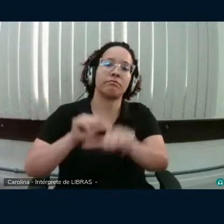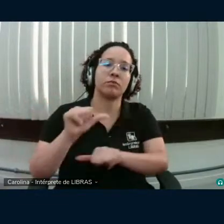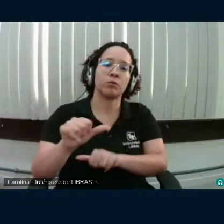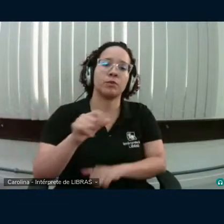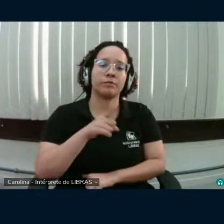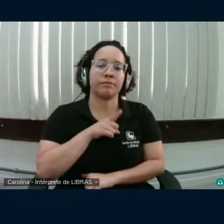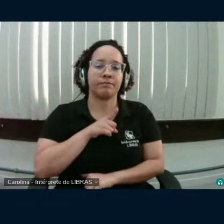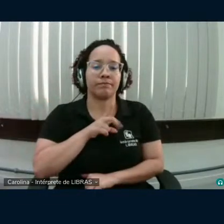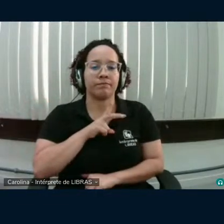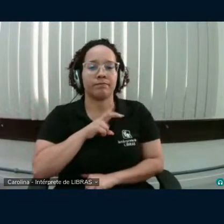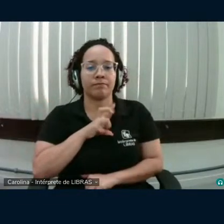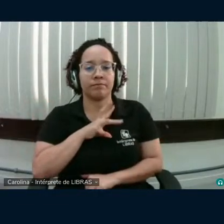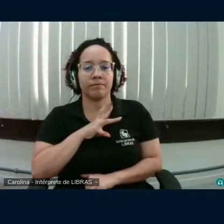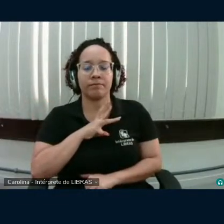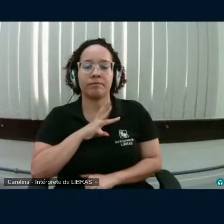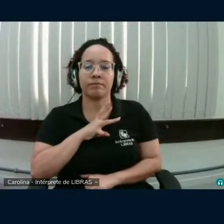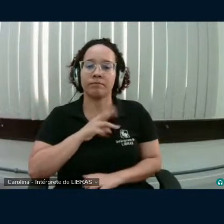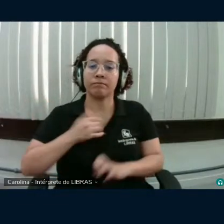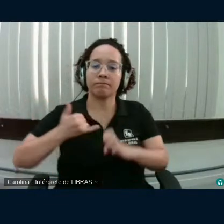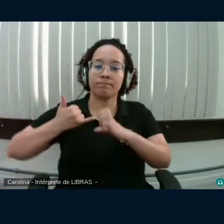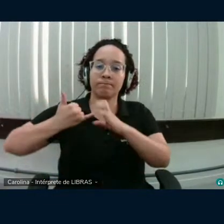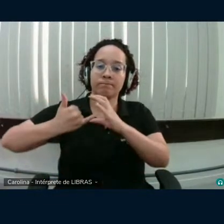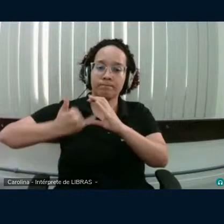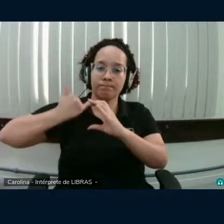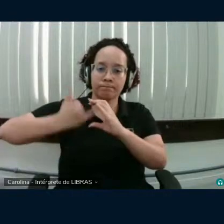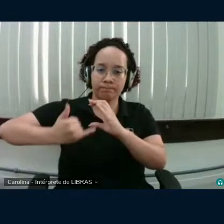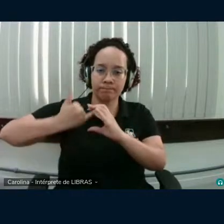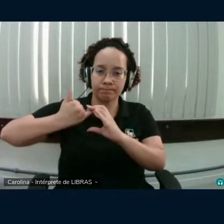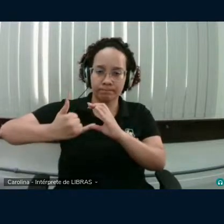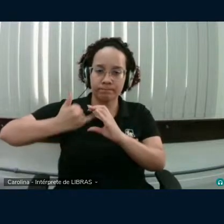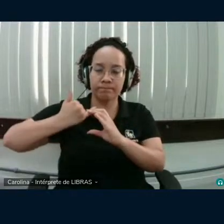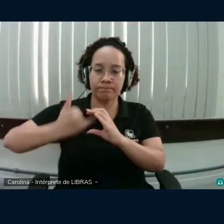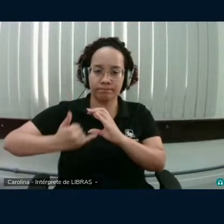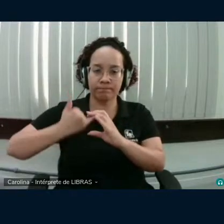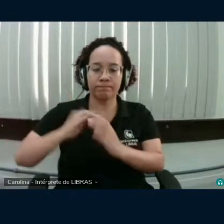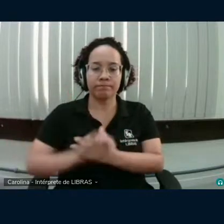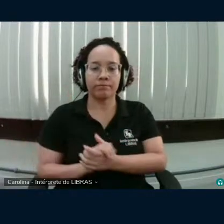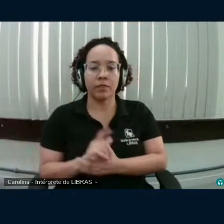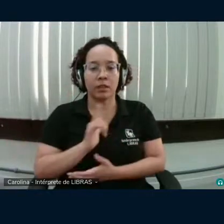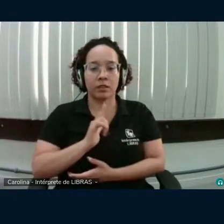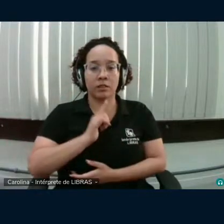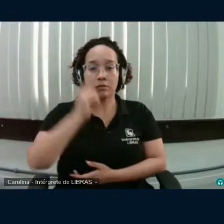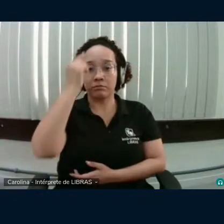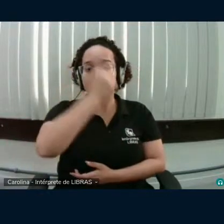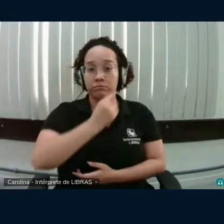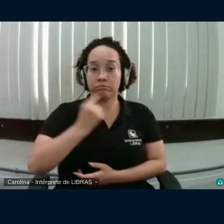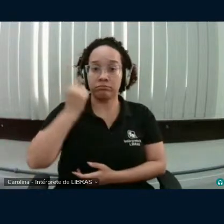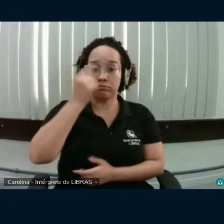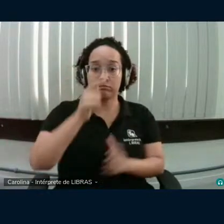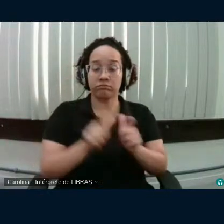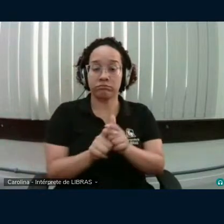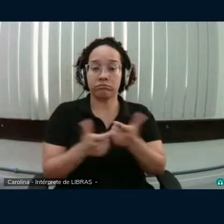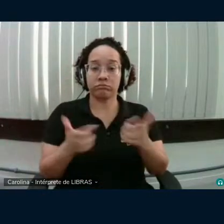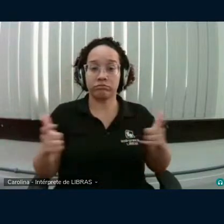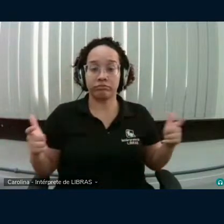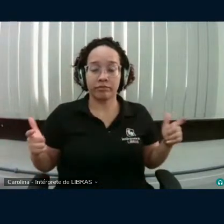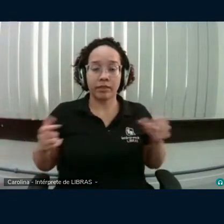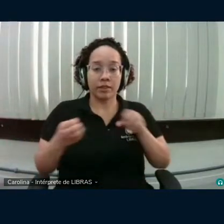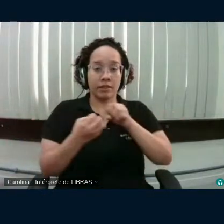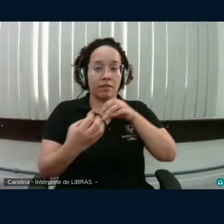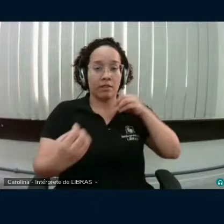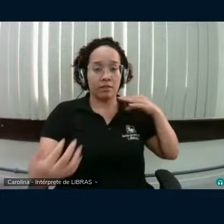EJA? Havia coisas absurdas, como a maior parte da carga horária podendo ser EAD? Gustavo Cândido pergunta,